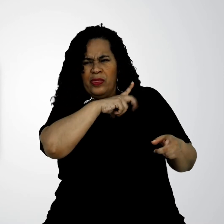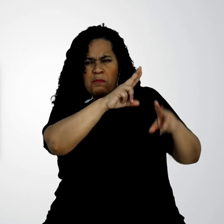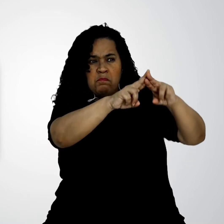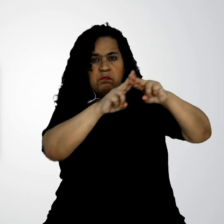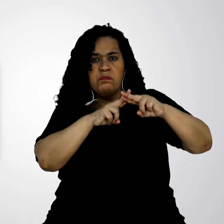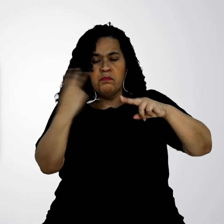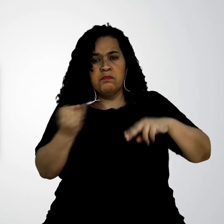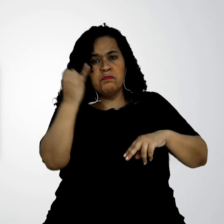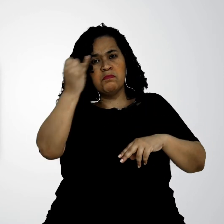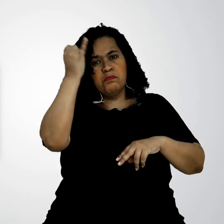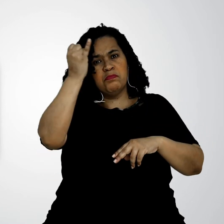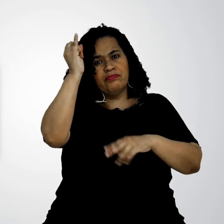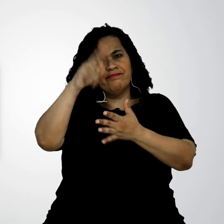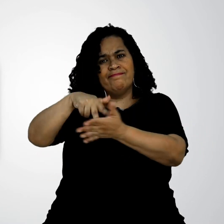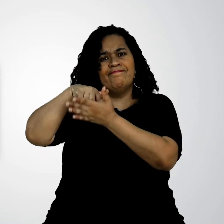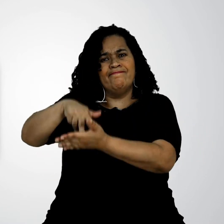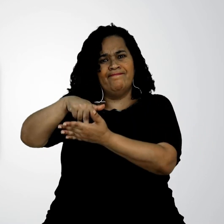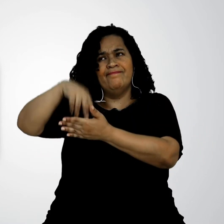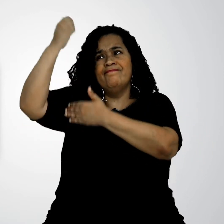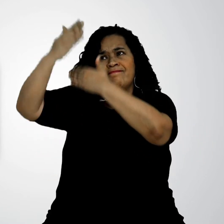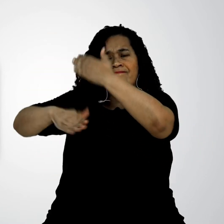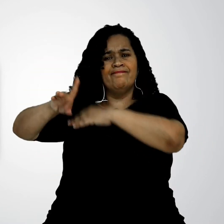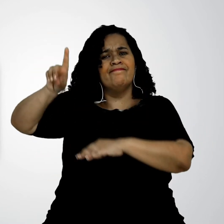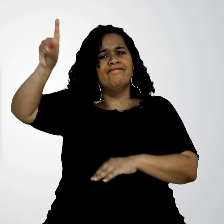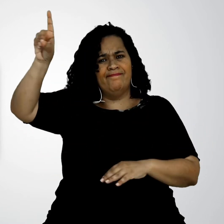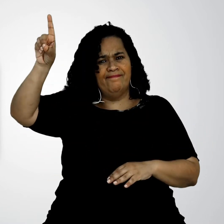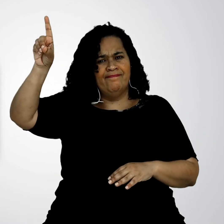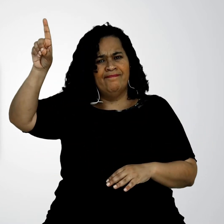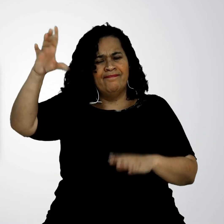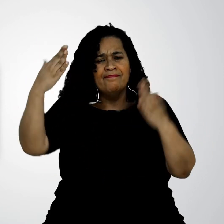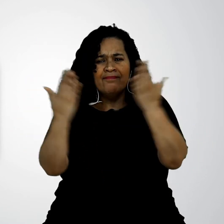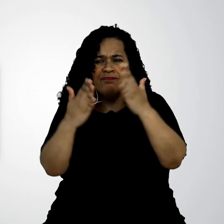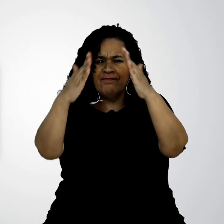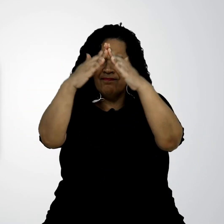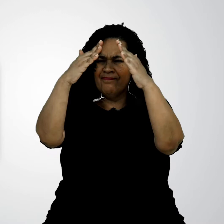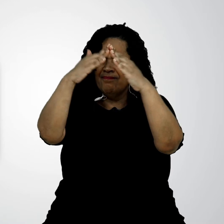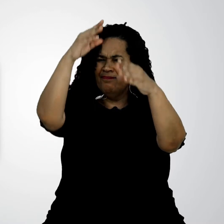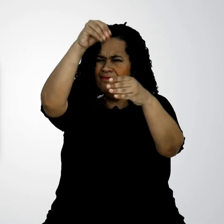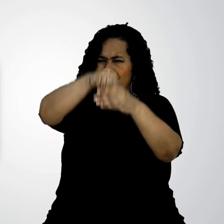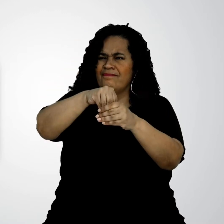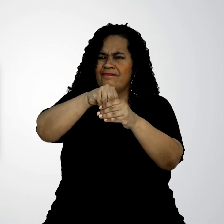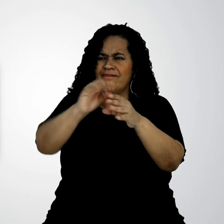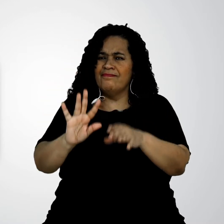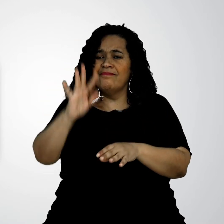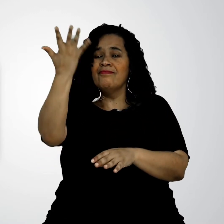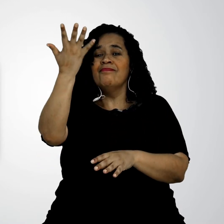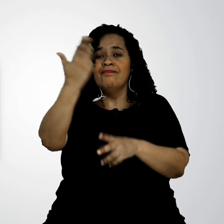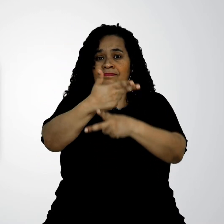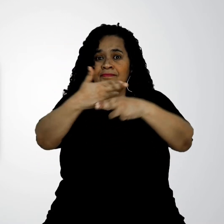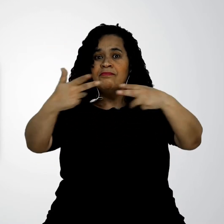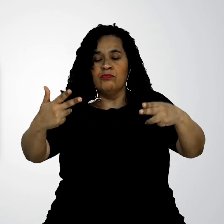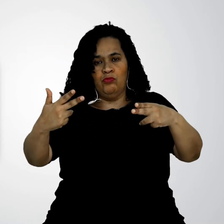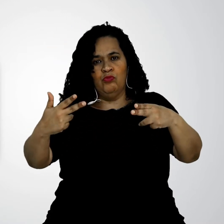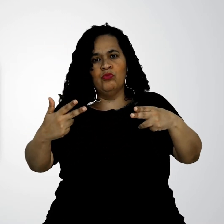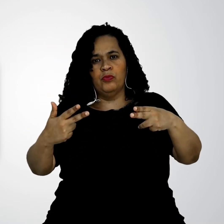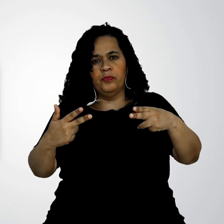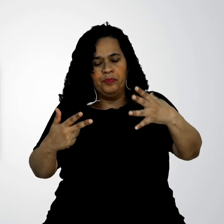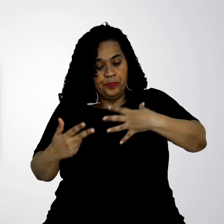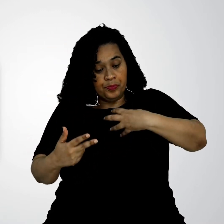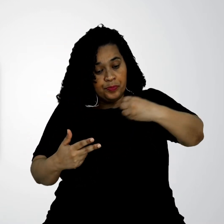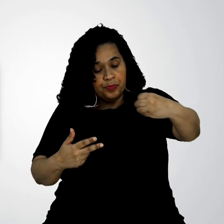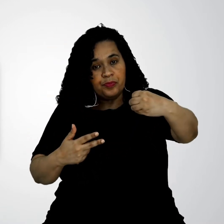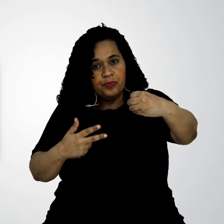batalha acontece dentro da nossa casa. Né? Acontece dentro dessa formação familiar para a glória de Deus. Né? Filhos criados para a glória de